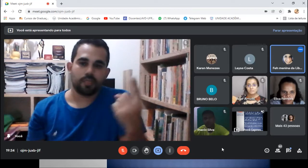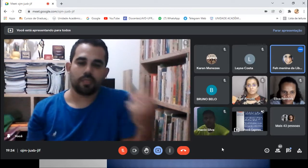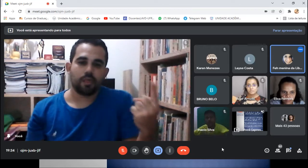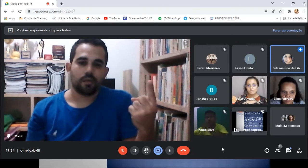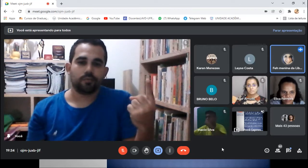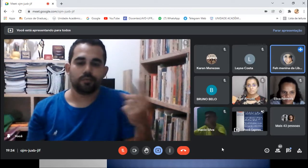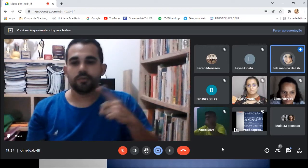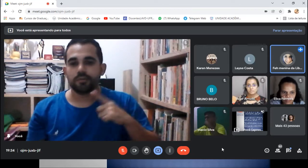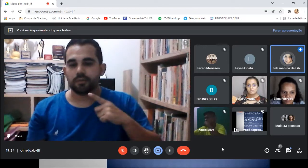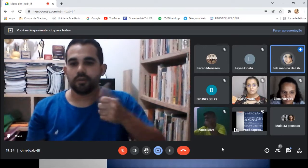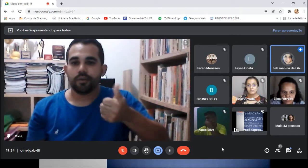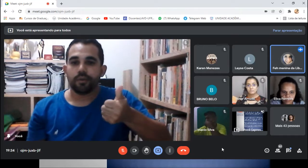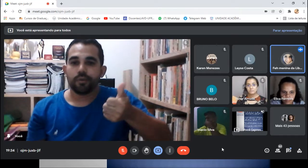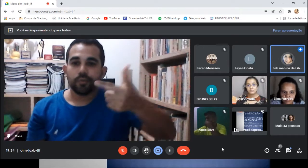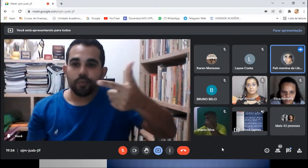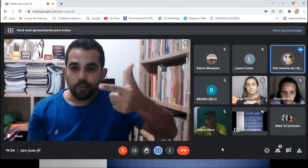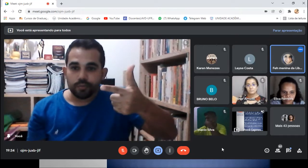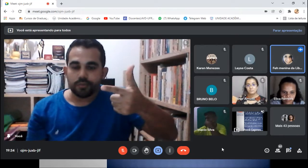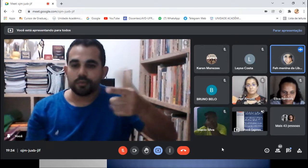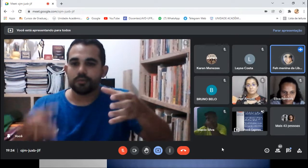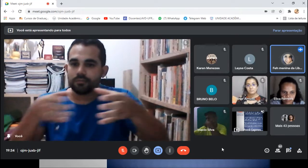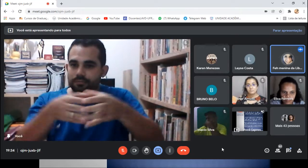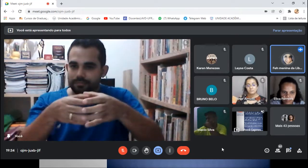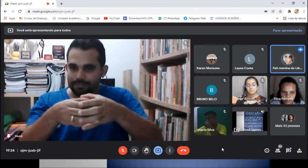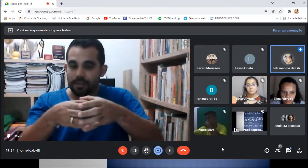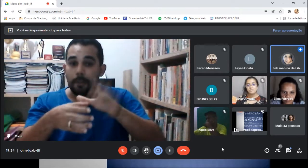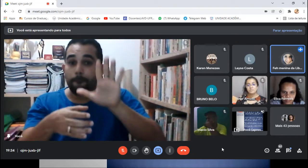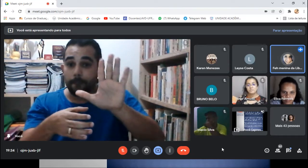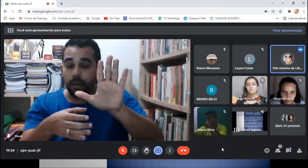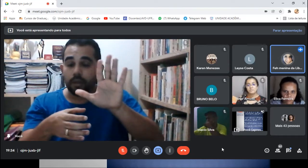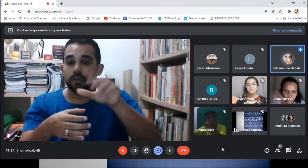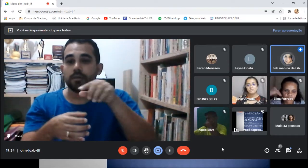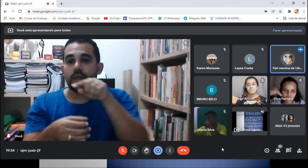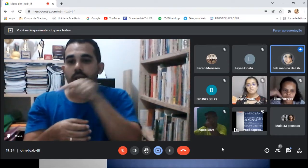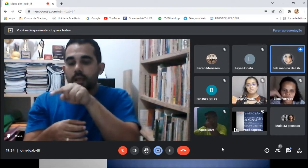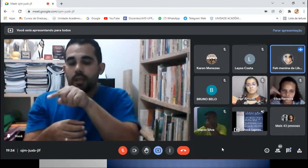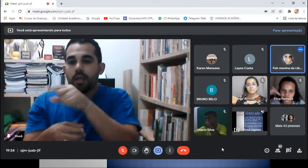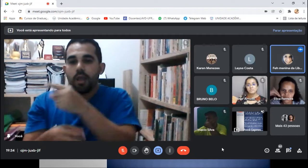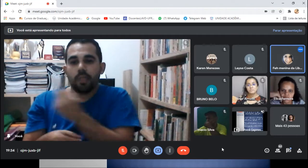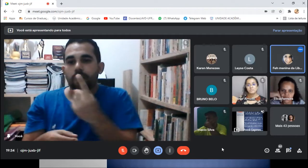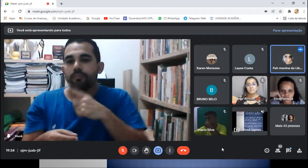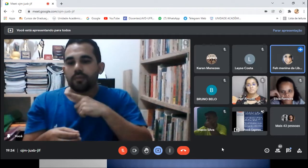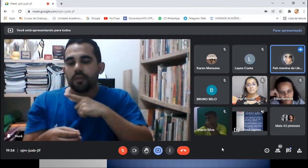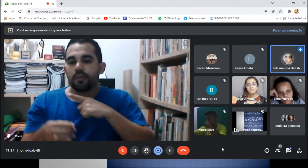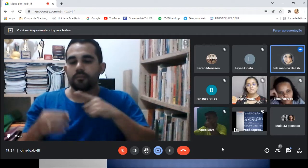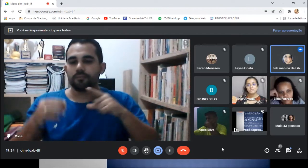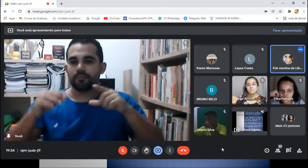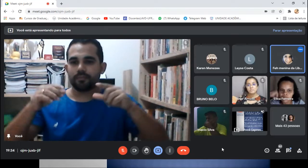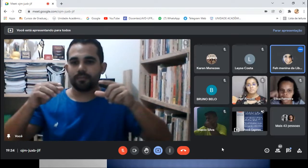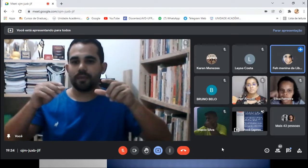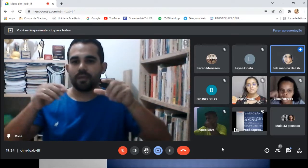Então, cada um desses signos do estudo da constelação, os 12, né, do signo zodíaco,